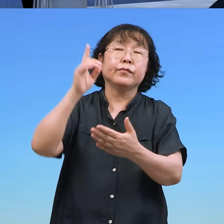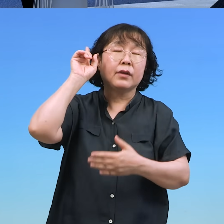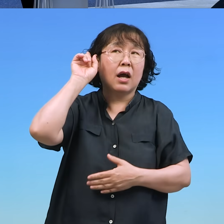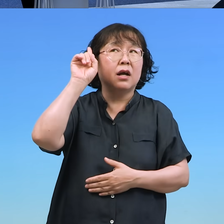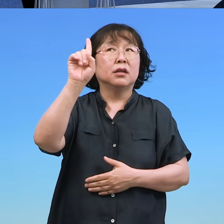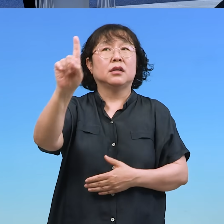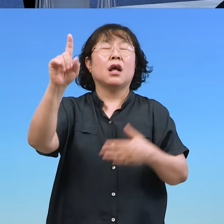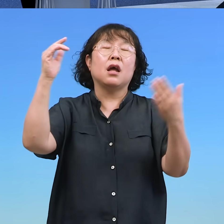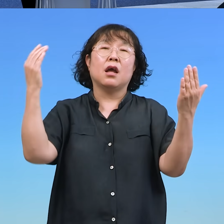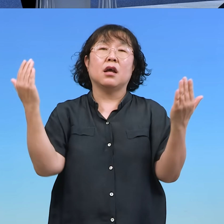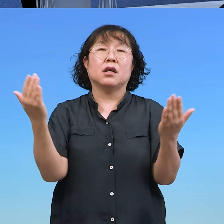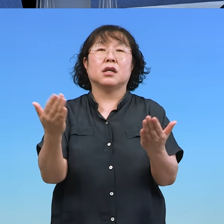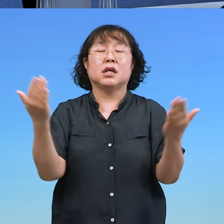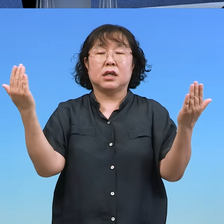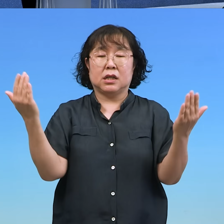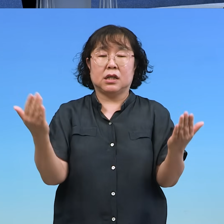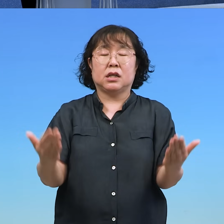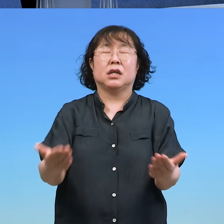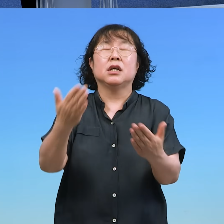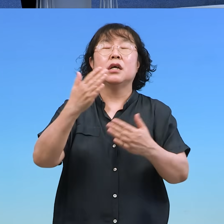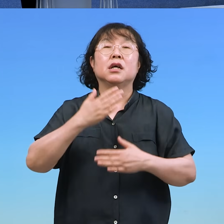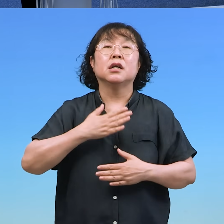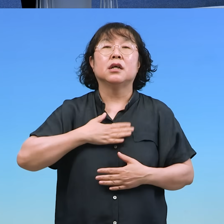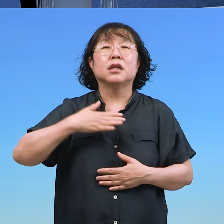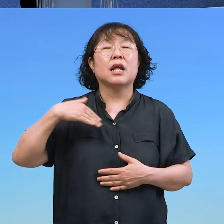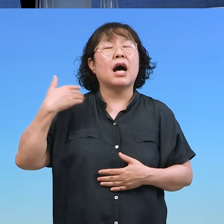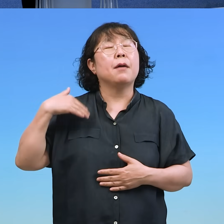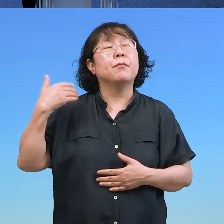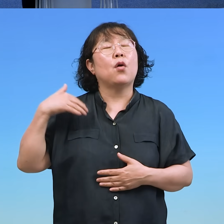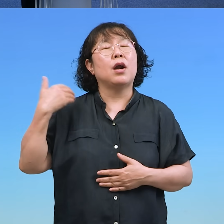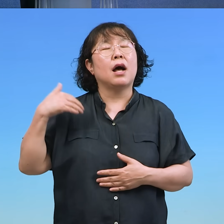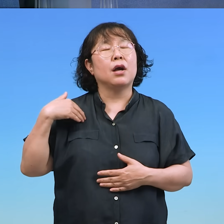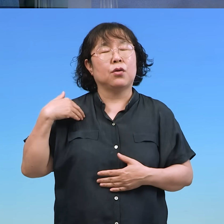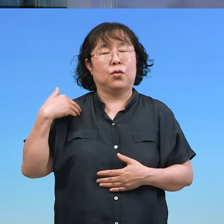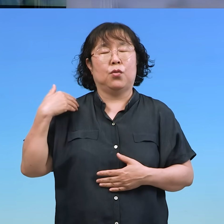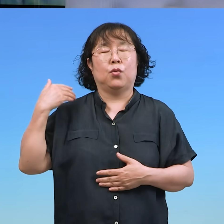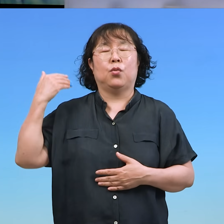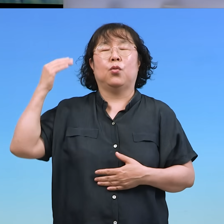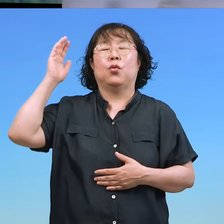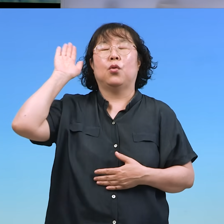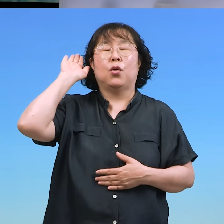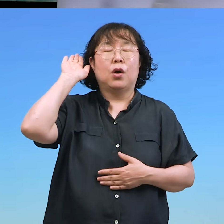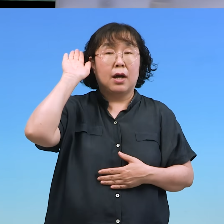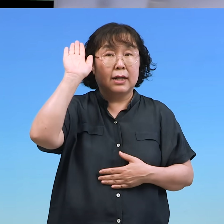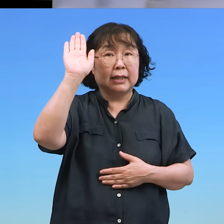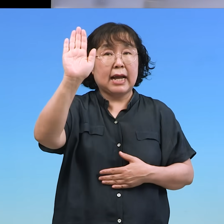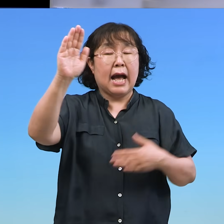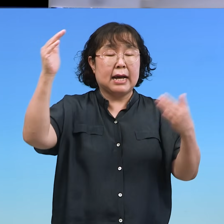정직하게 고백합니다. 내일 일은 난 몰라요.